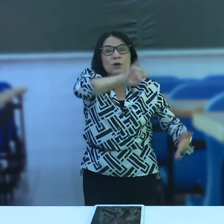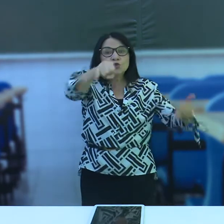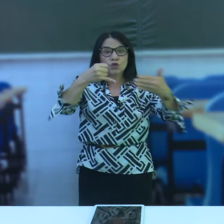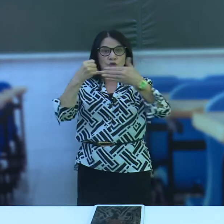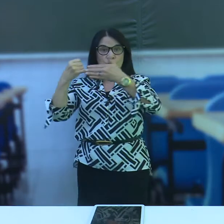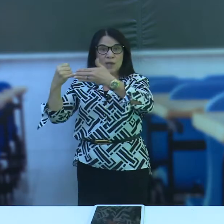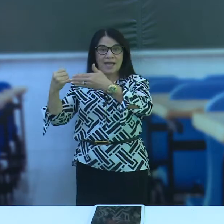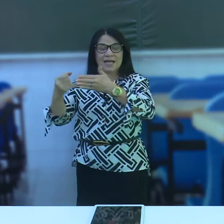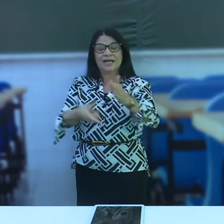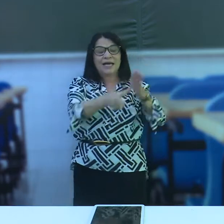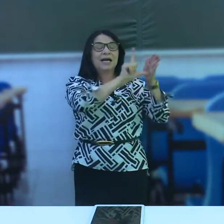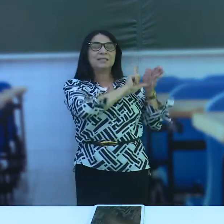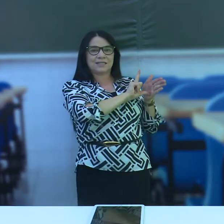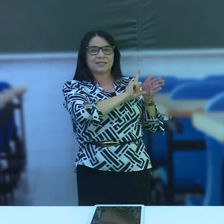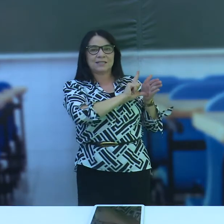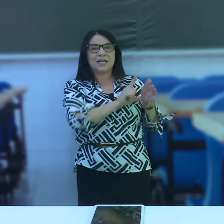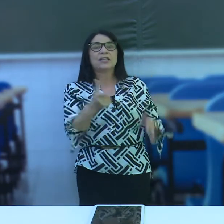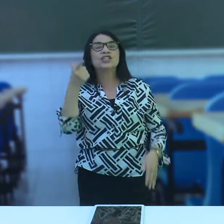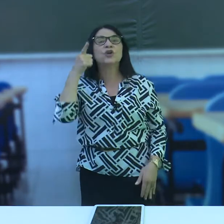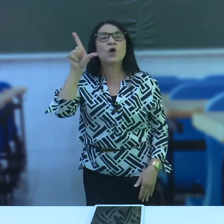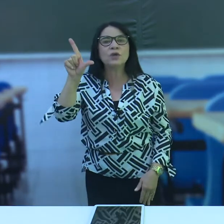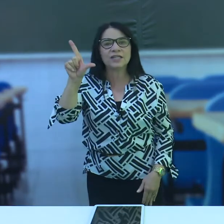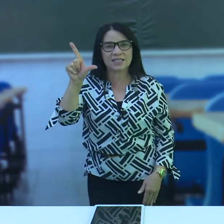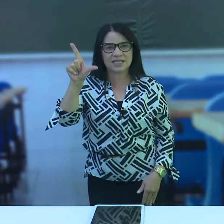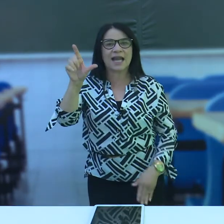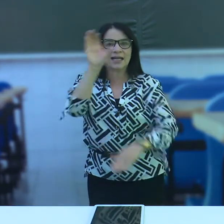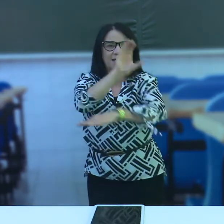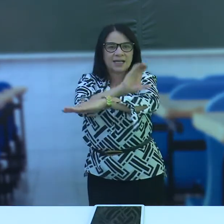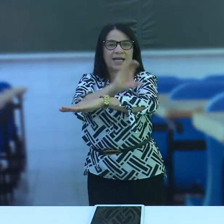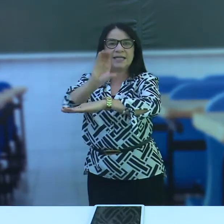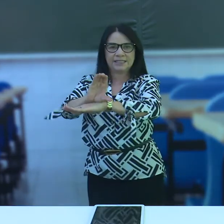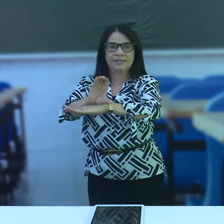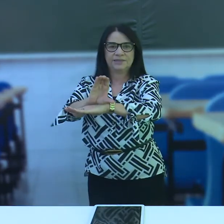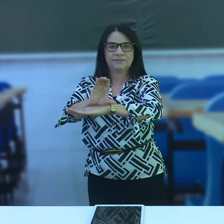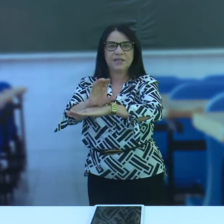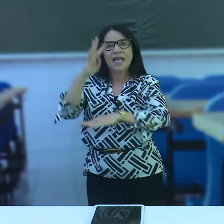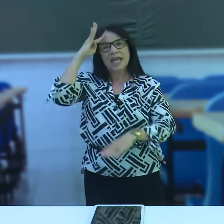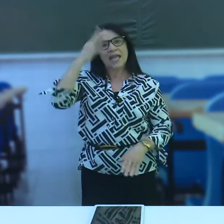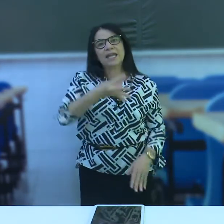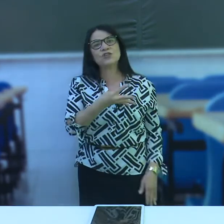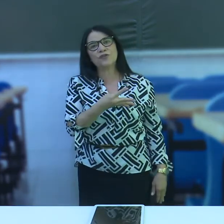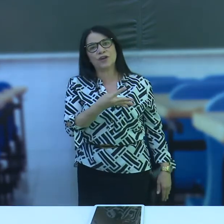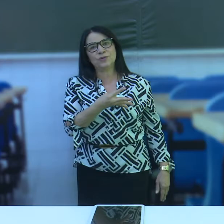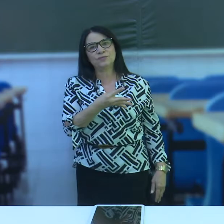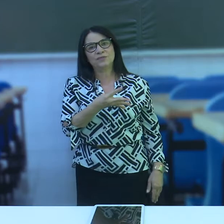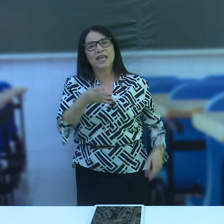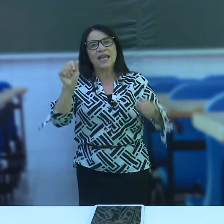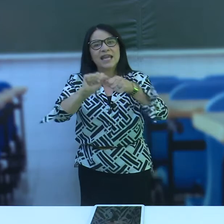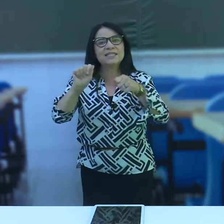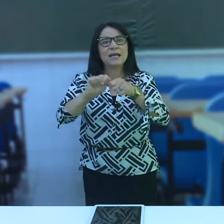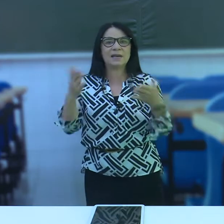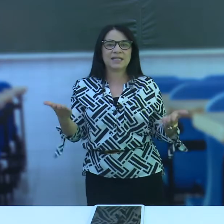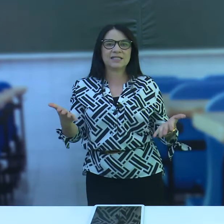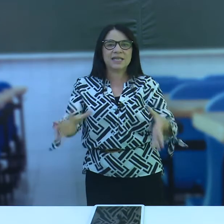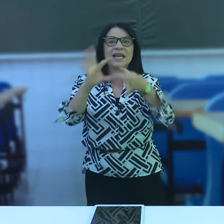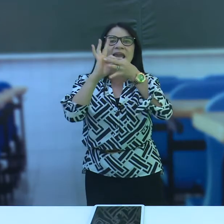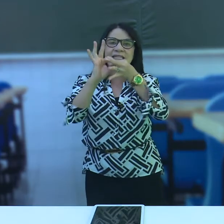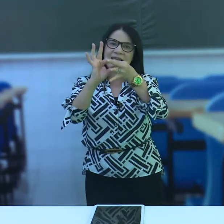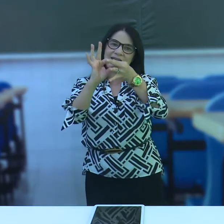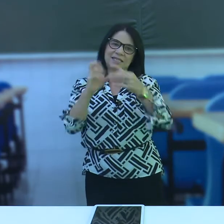Então Josué, antes de conquistar Canaã, resolveu estabelecer essa